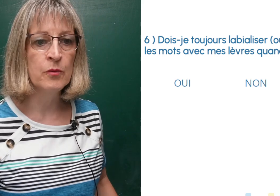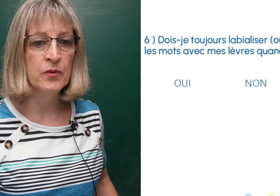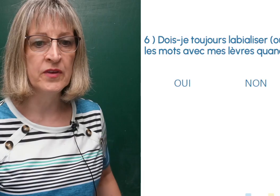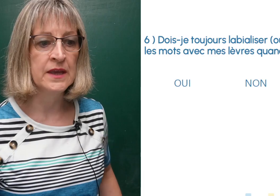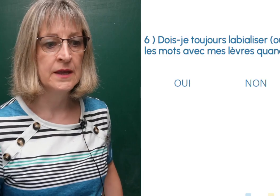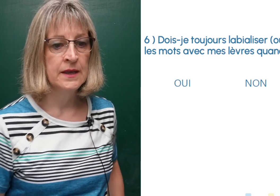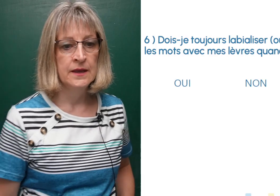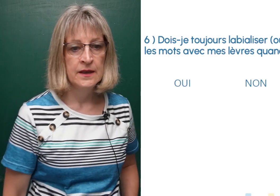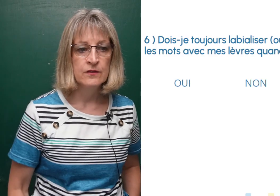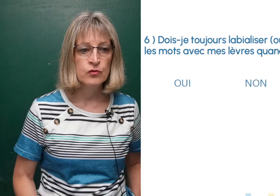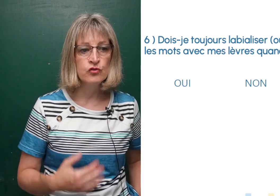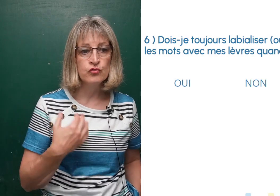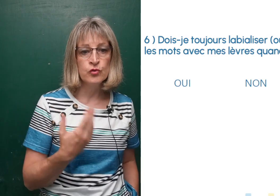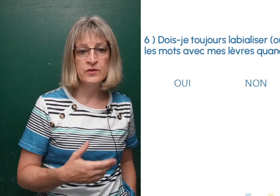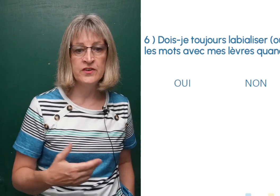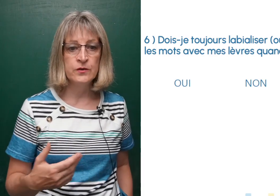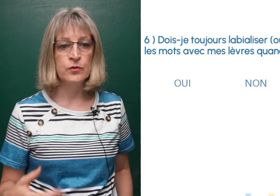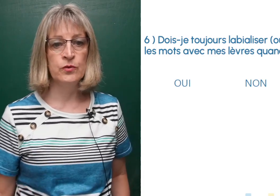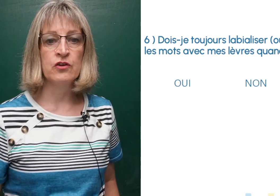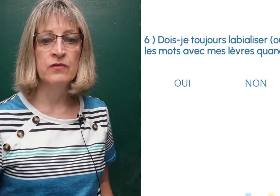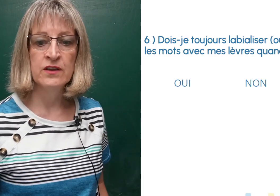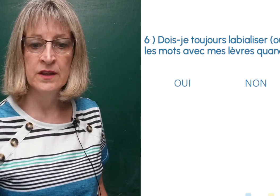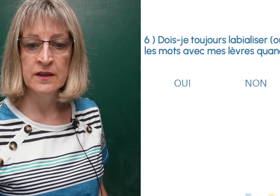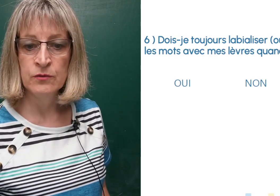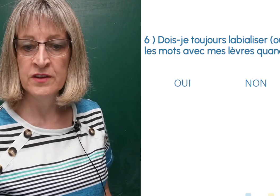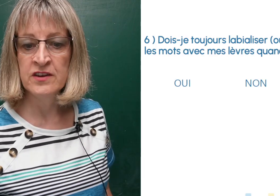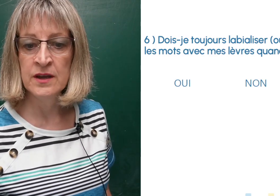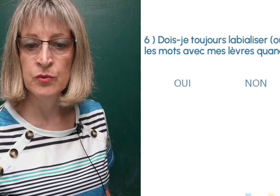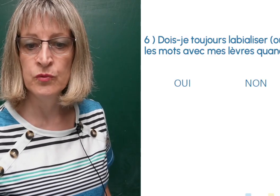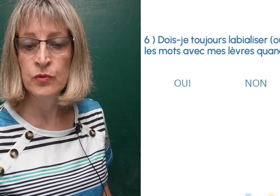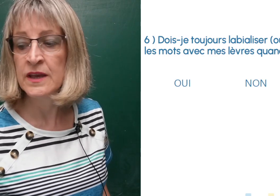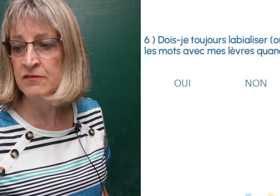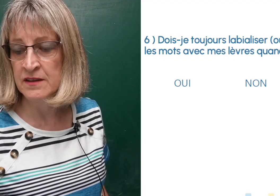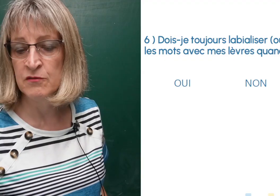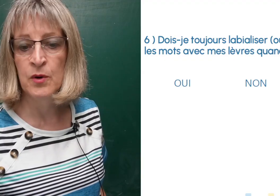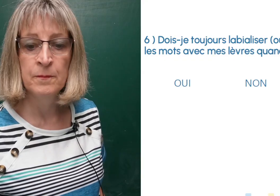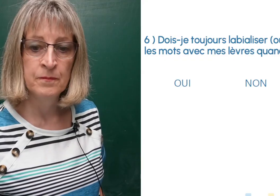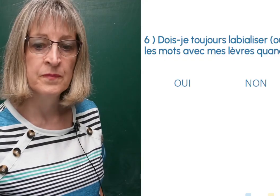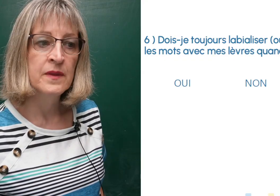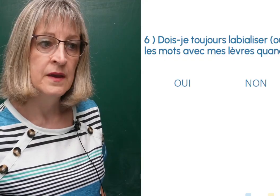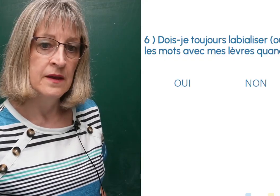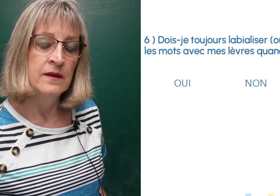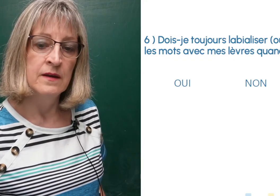pensez? Est-ce qu'on est toujours obligé de... Alors je vois qu'il y en a qui ont déjà répondu, effectivement. Hein,